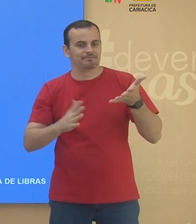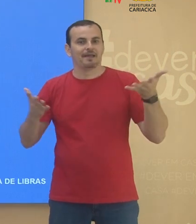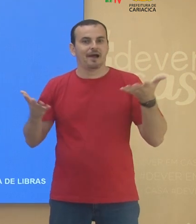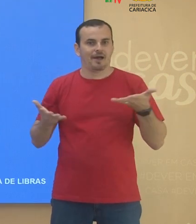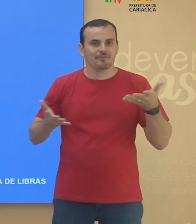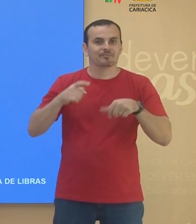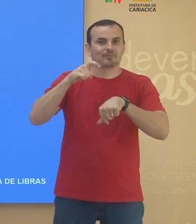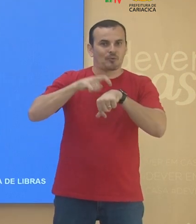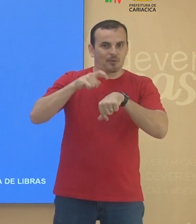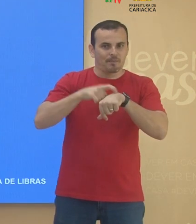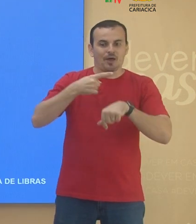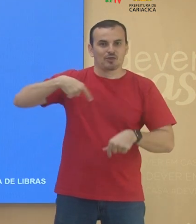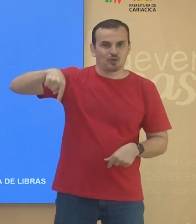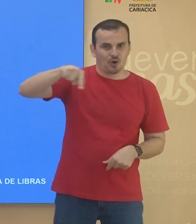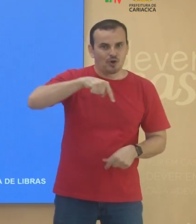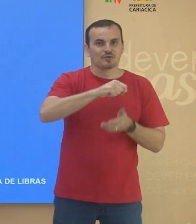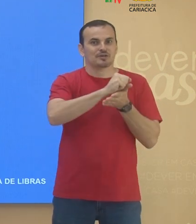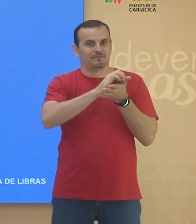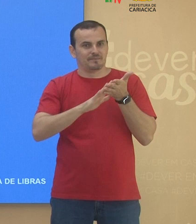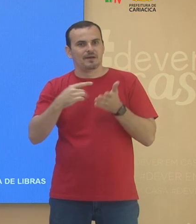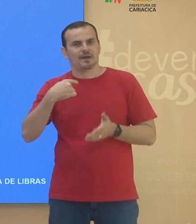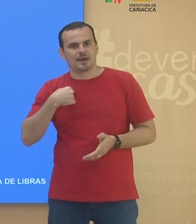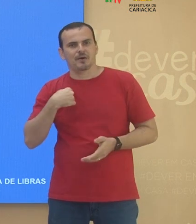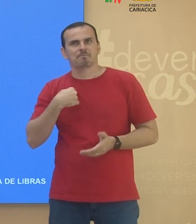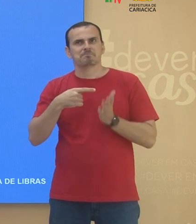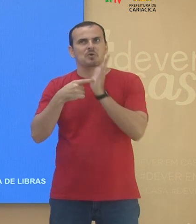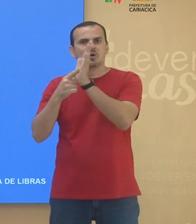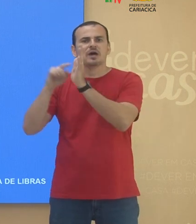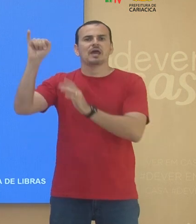Agora, chegou o momento da nossa atividade. Eu vou sinalizar